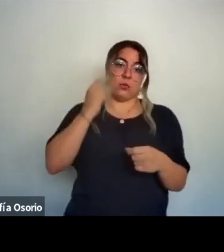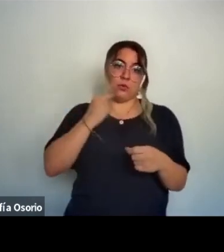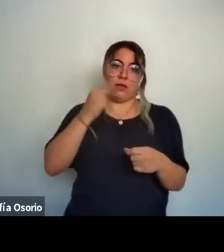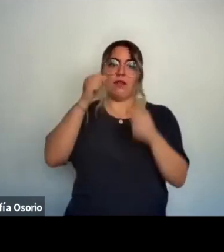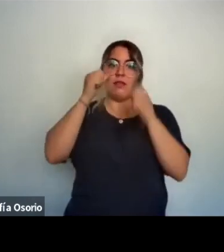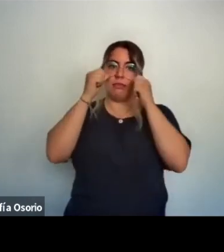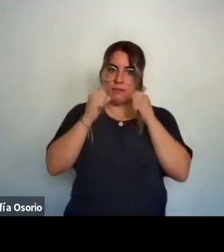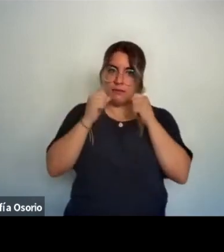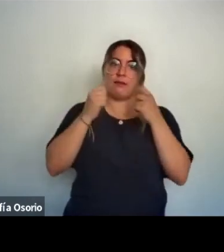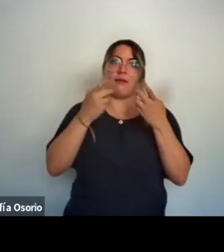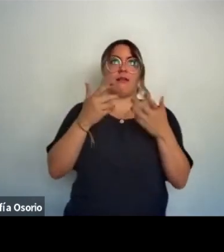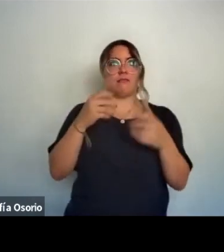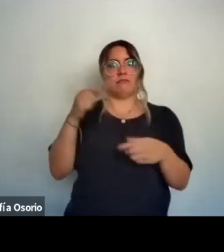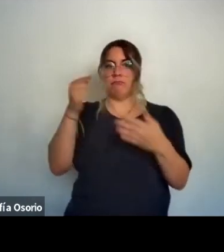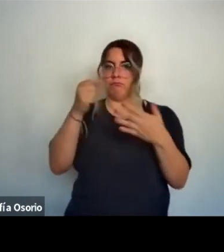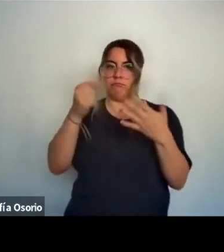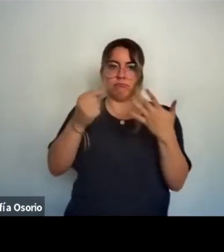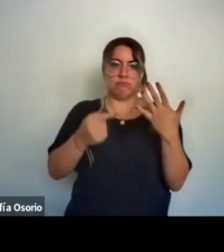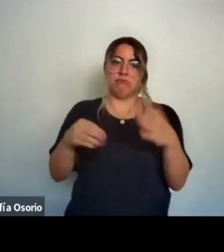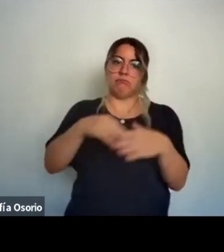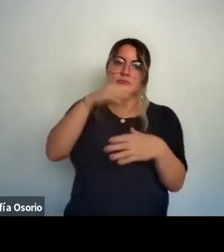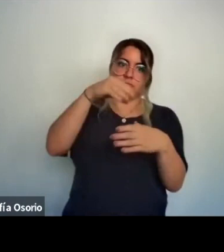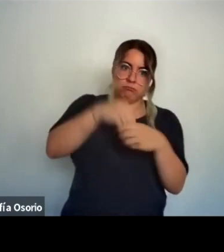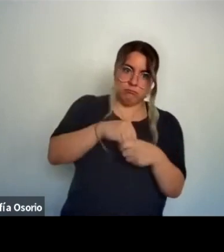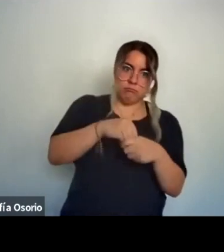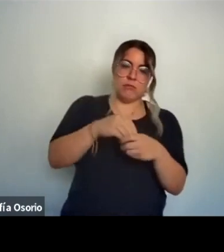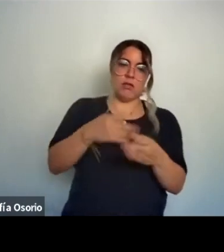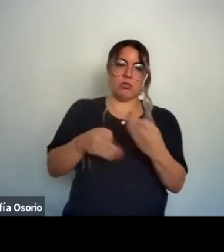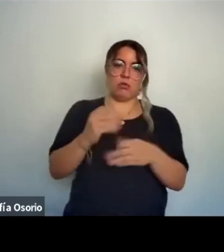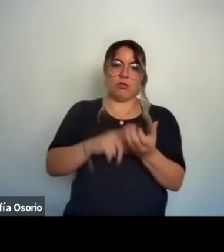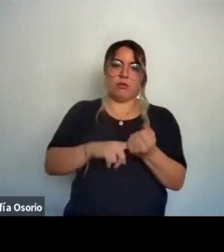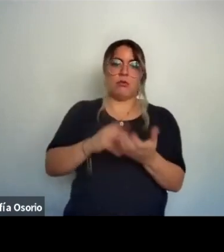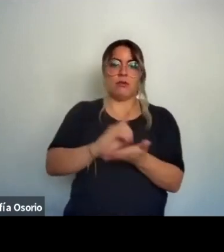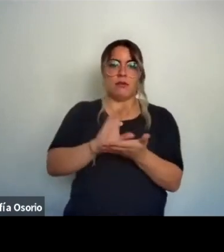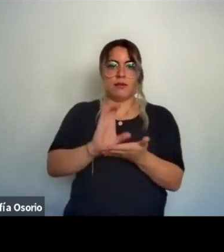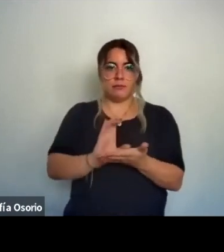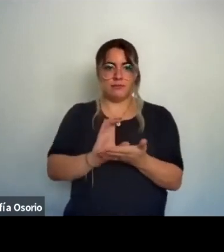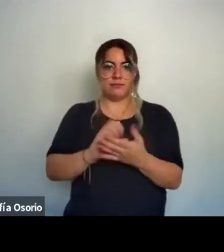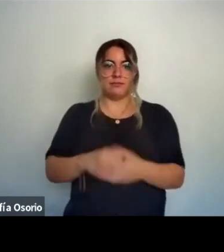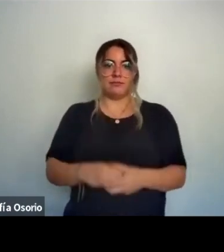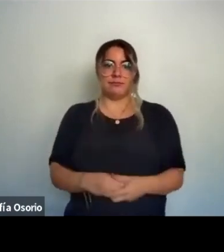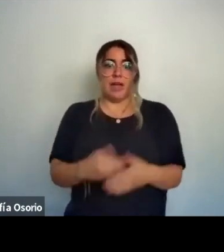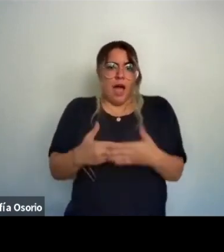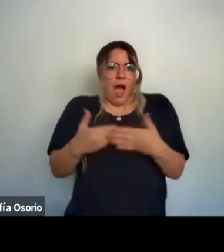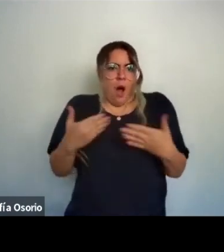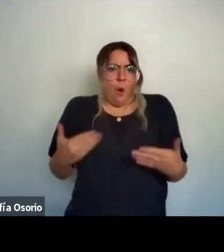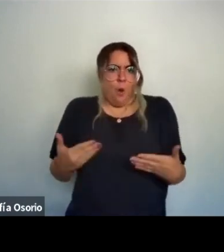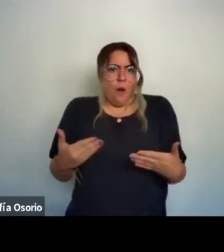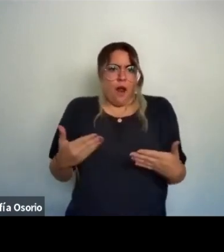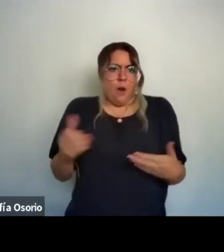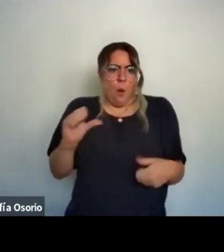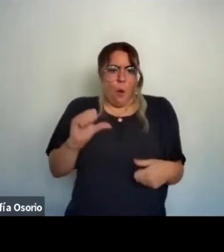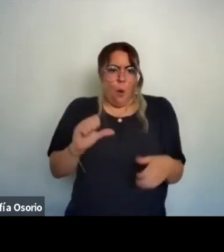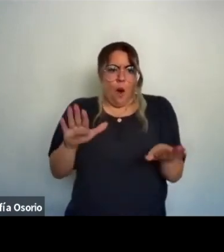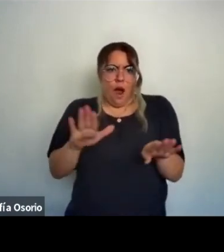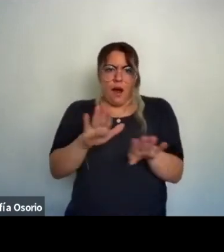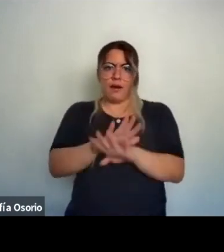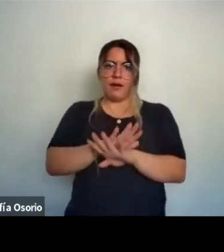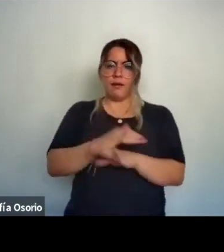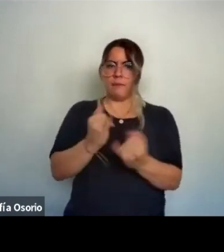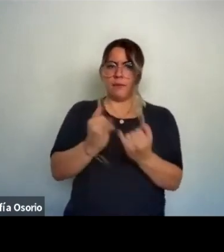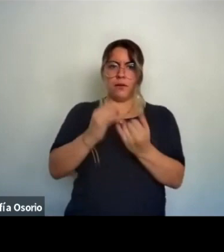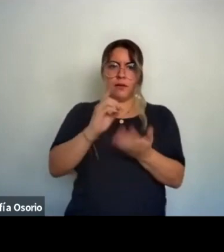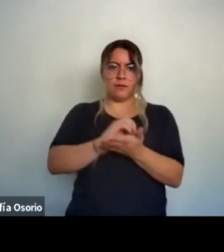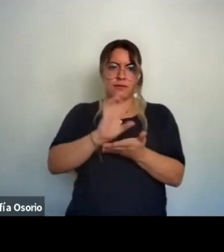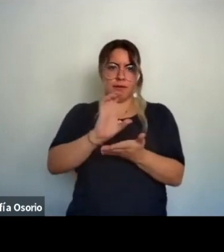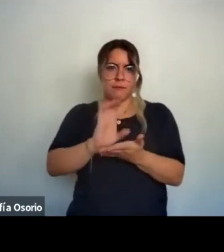importante señalar que la rehabilitación es sinónimo de normalización. Esto se va a dar con prácticas y